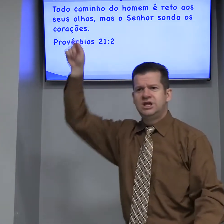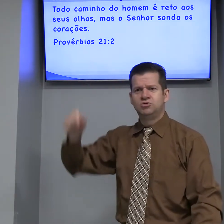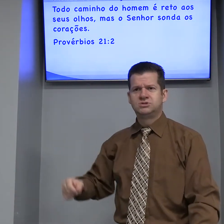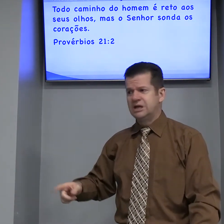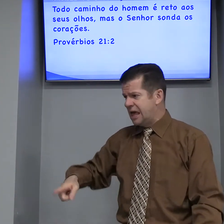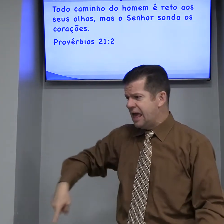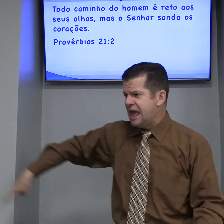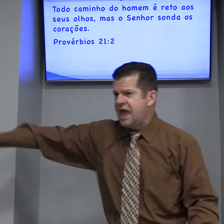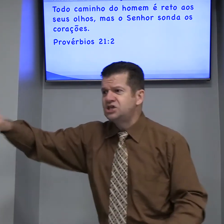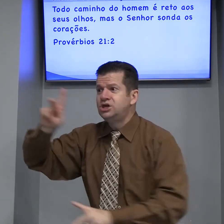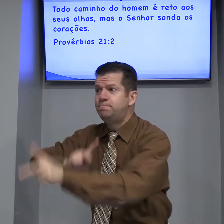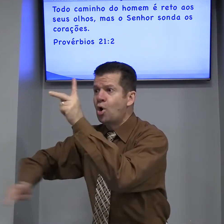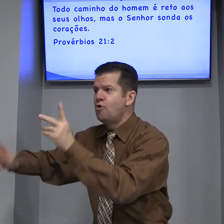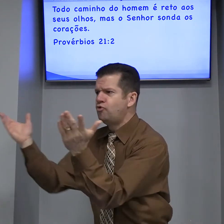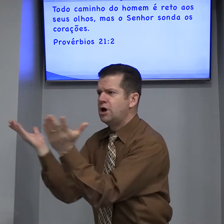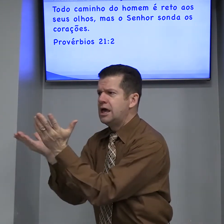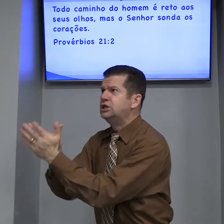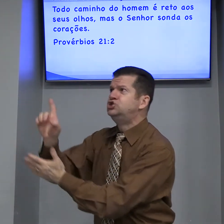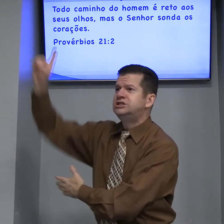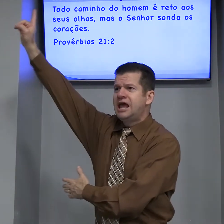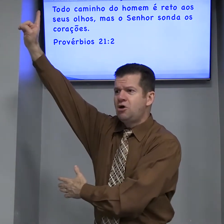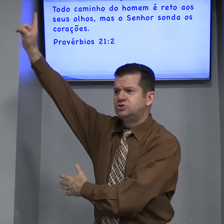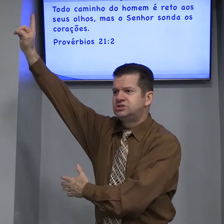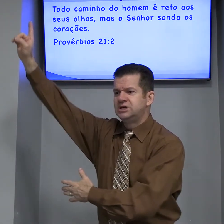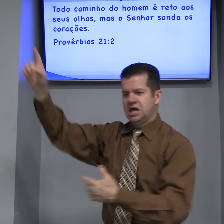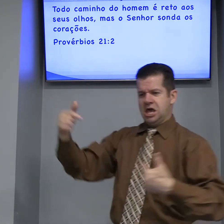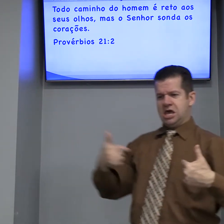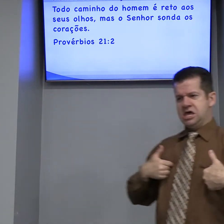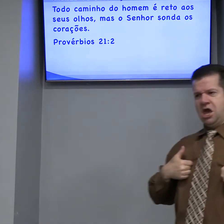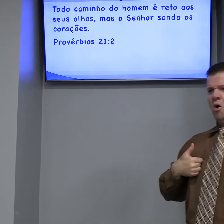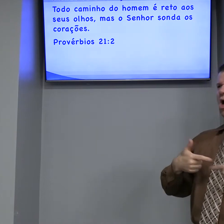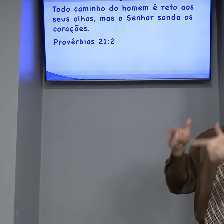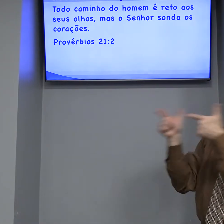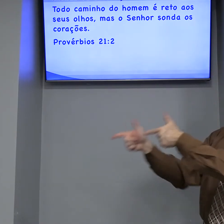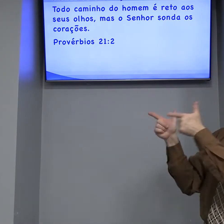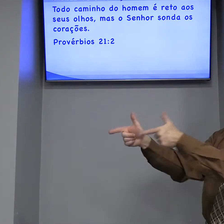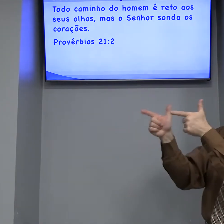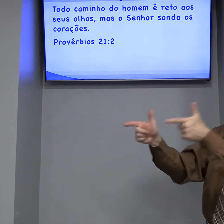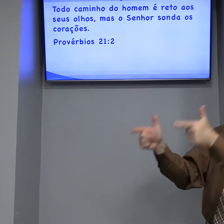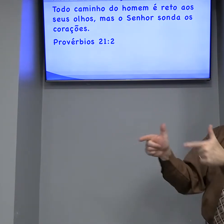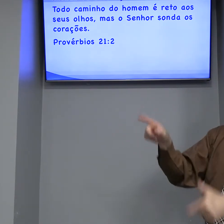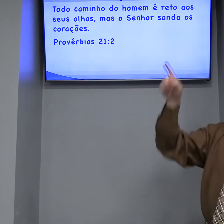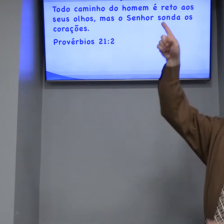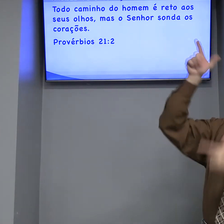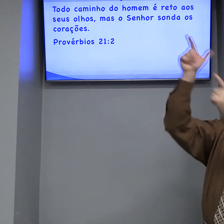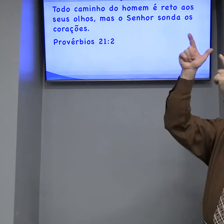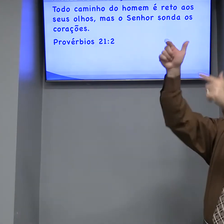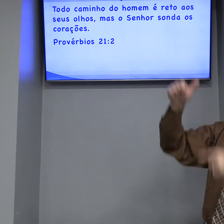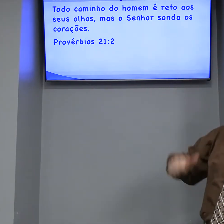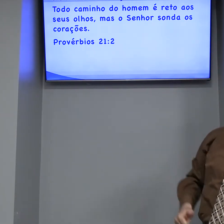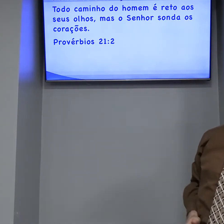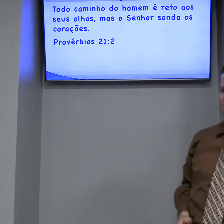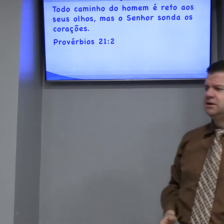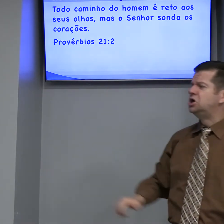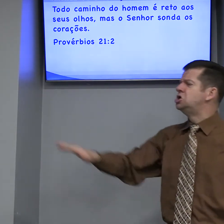Deus. Este povo de Deus. E eu, ó, zombava e zombava.